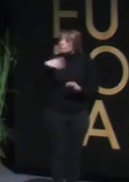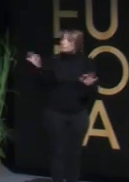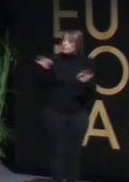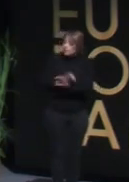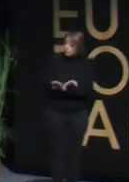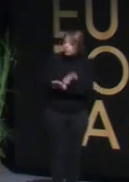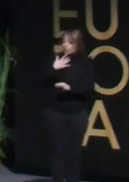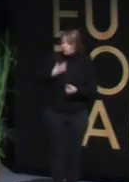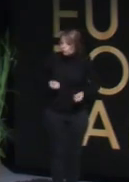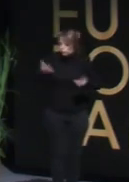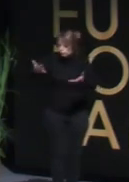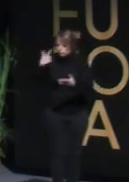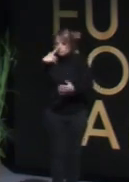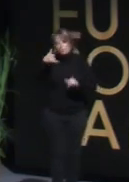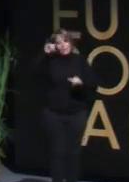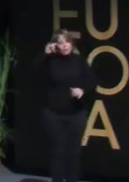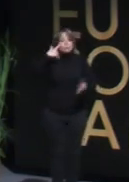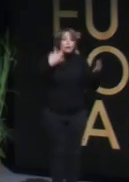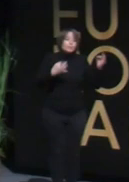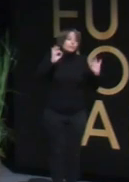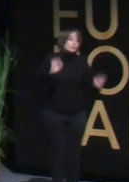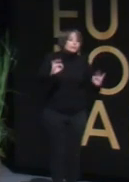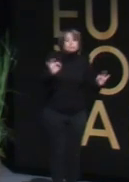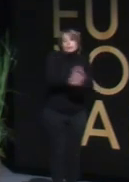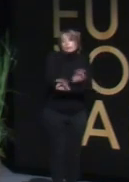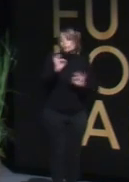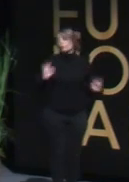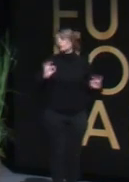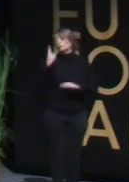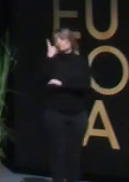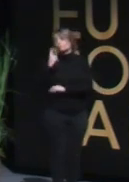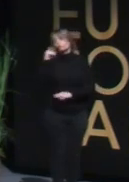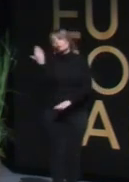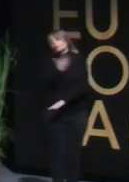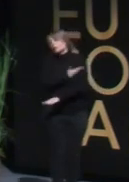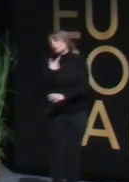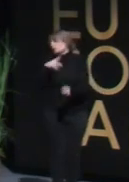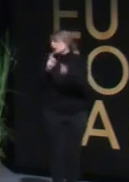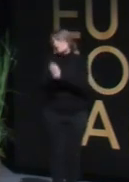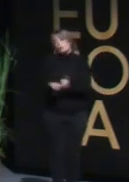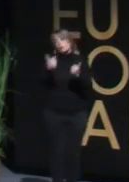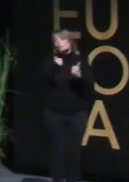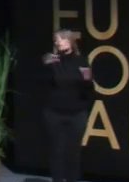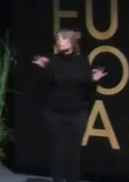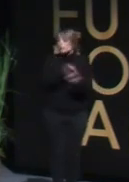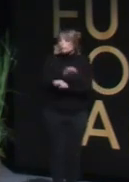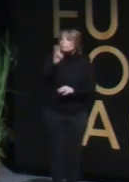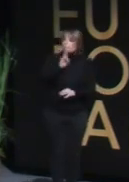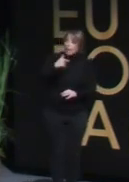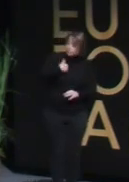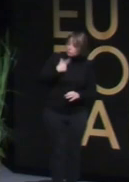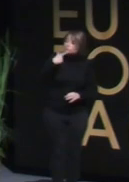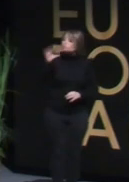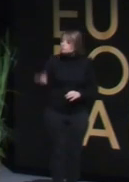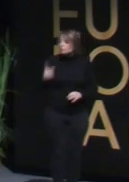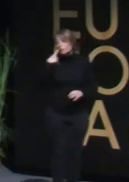lo que me salió. Mala suerte, hijo, a veces ocurre así, pero es lo que hay. Estás castigado, no lo puedo cambiar. Me equivoqué, te hablé mal, te grité, sí,